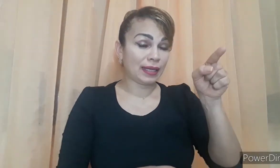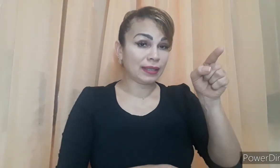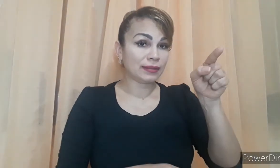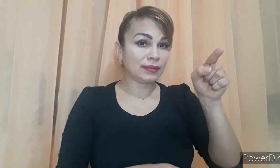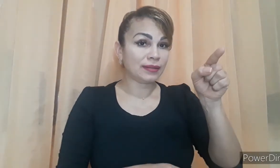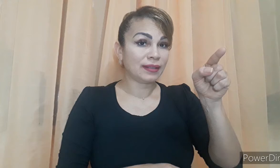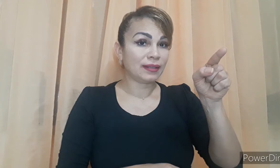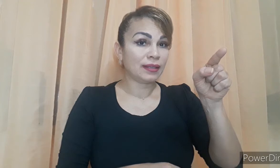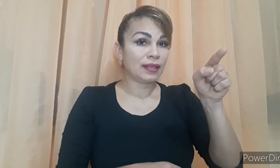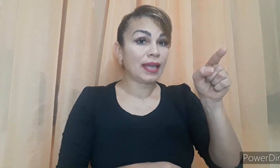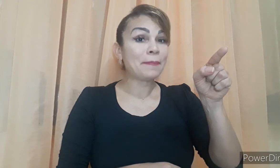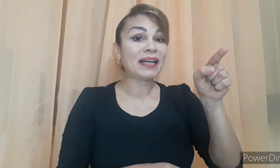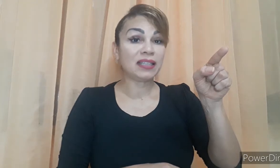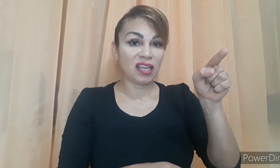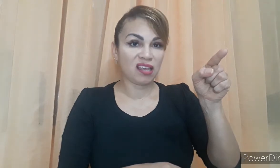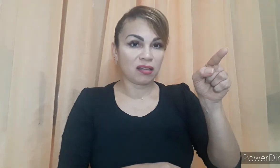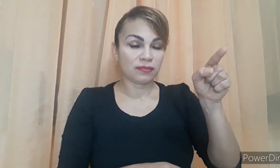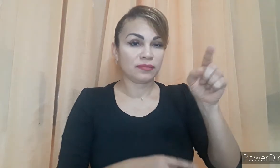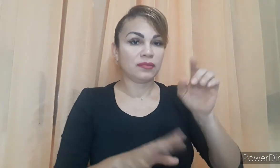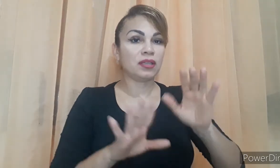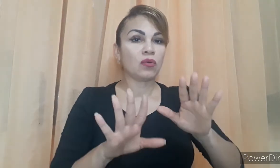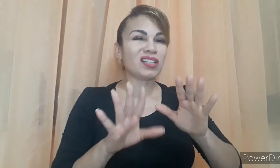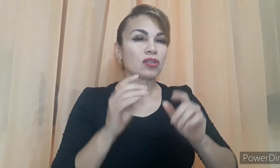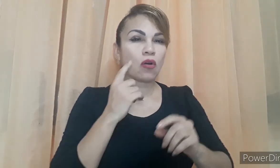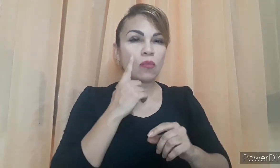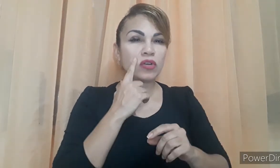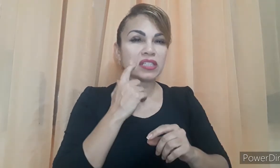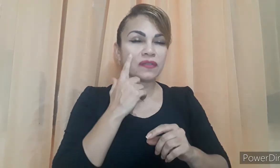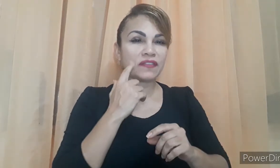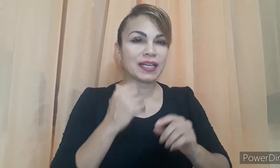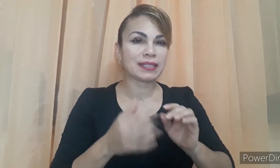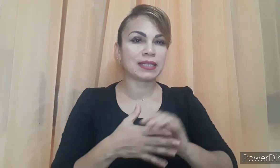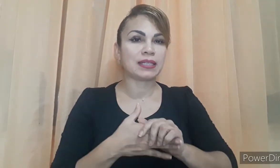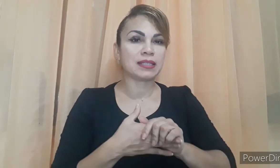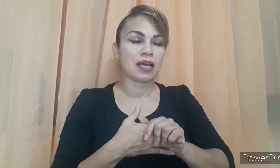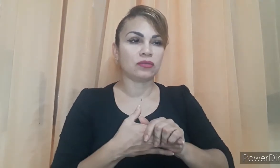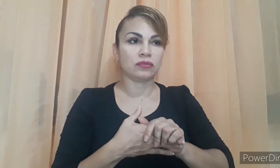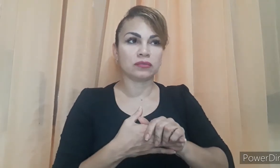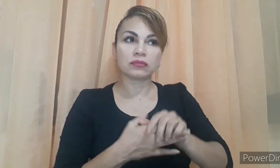ela é magrinha. Então, olha só como isso vai ficar sinalizado.